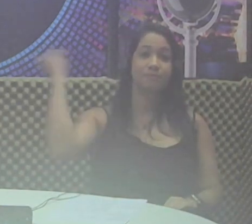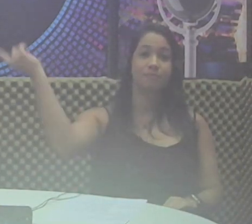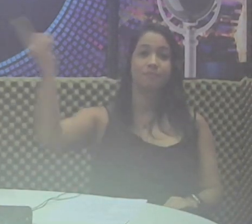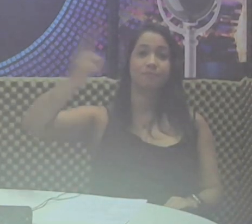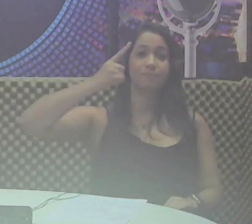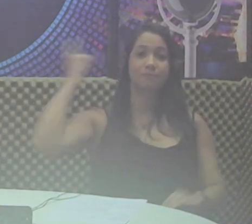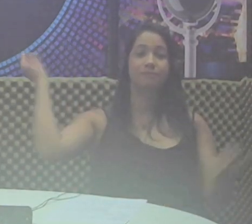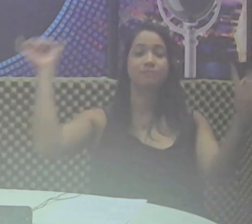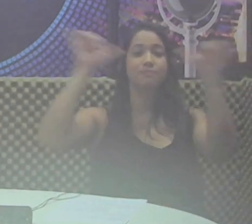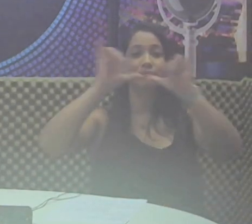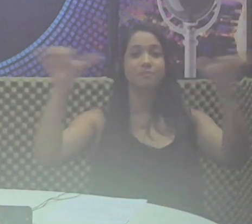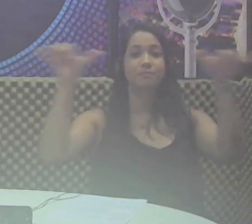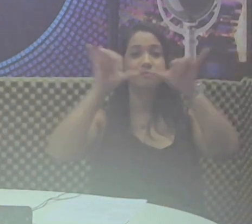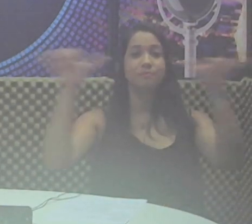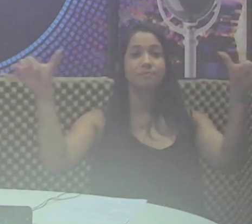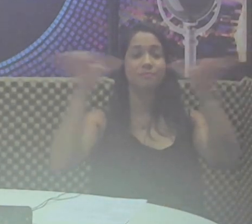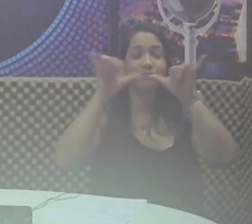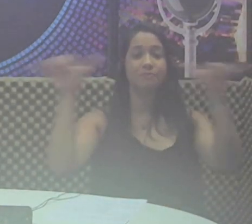Giro de